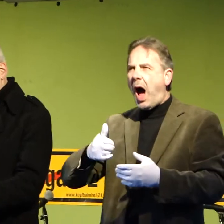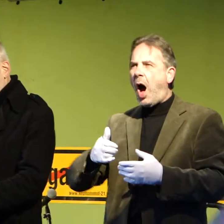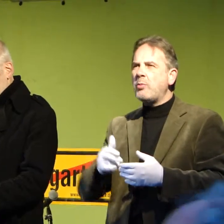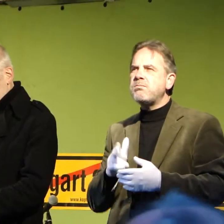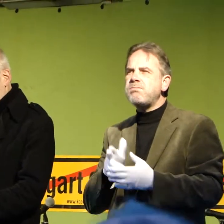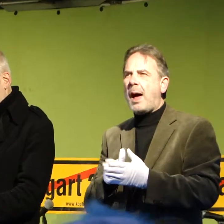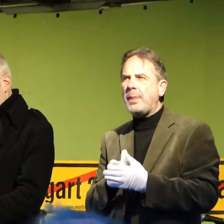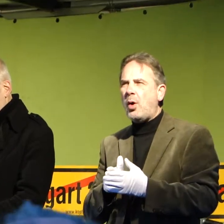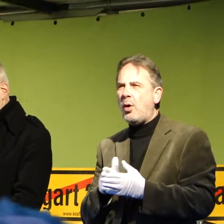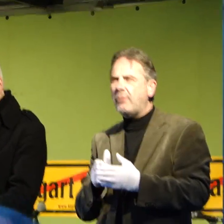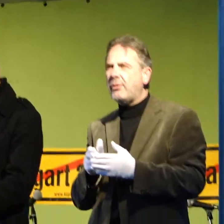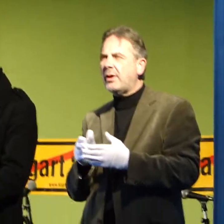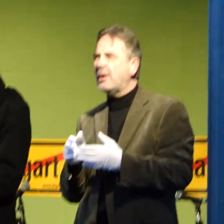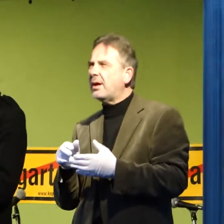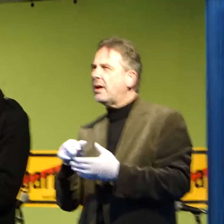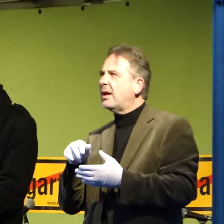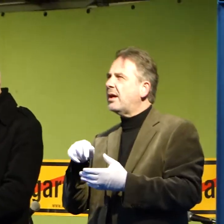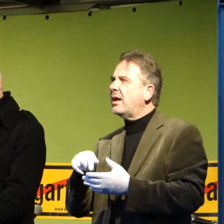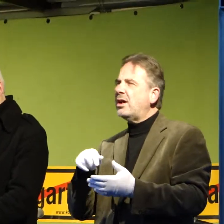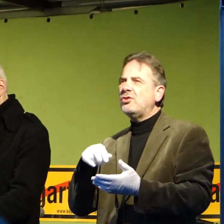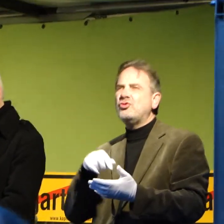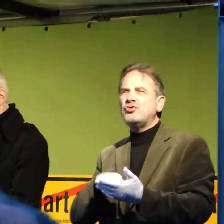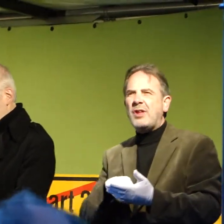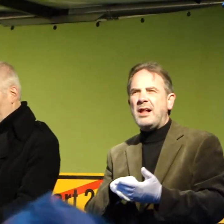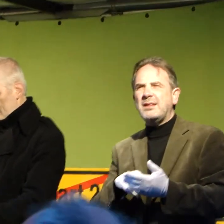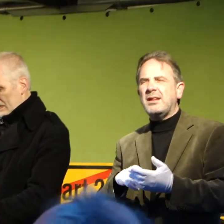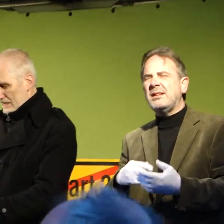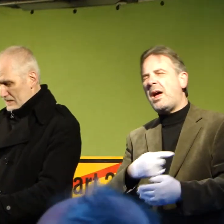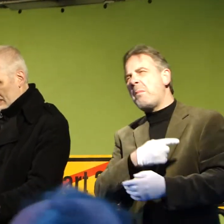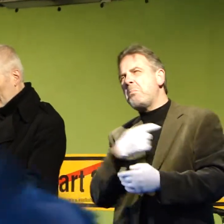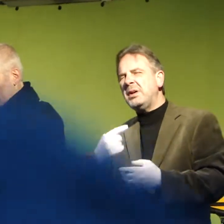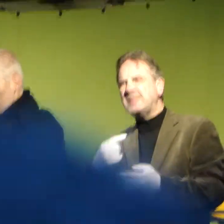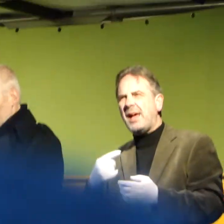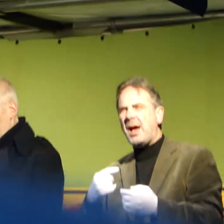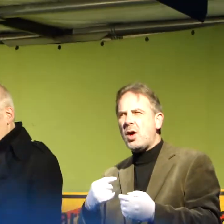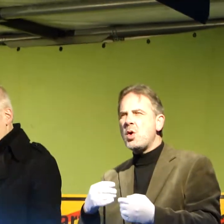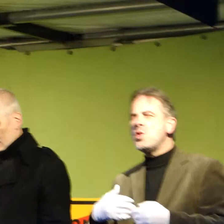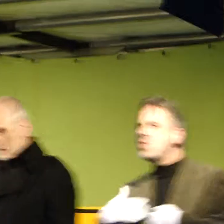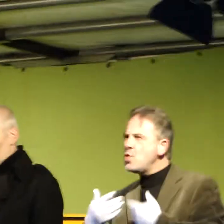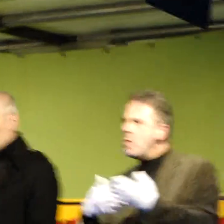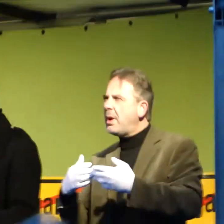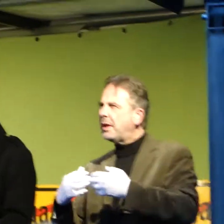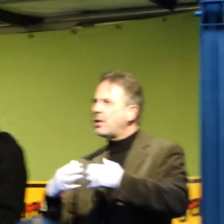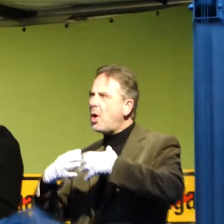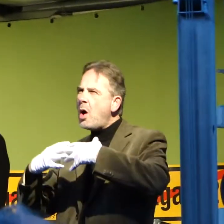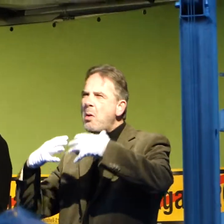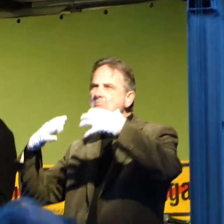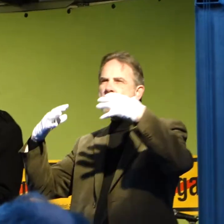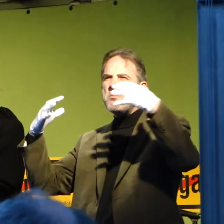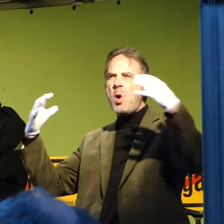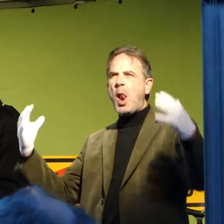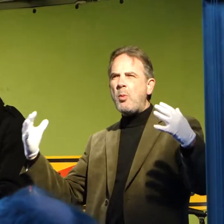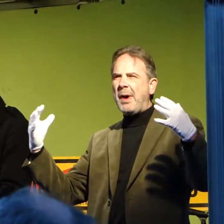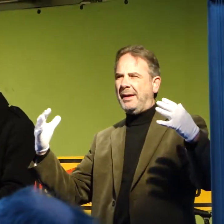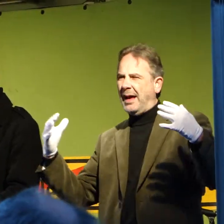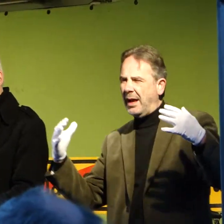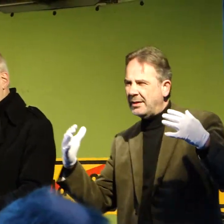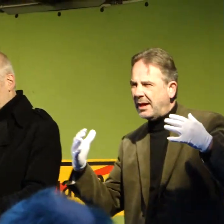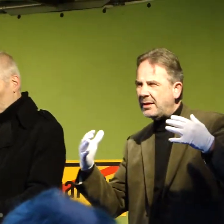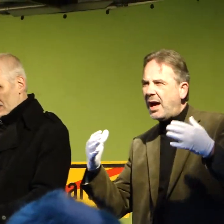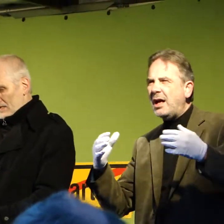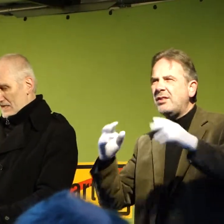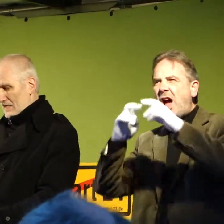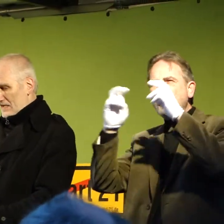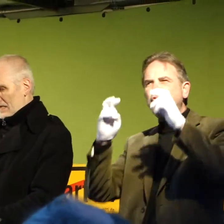Gonatz stellt der bisher üblichen Monumentalität der symmetrischen Schlossfassade eine